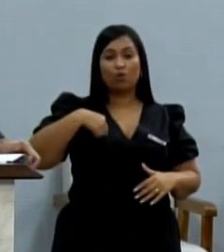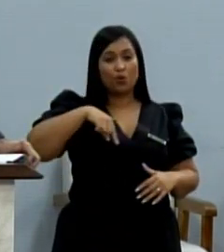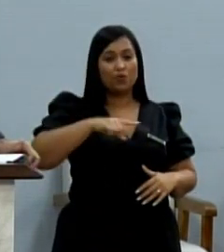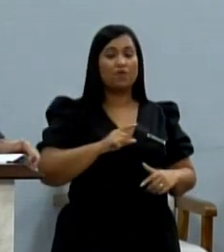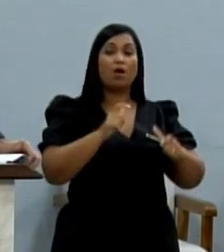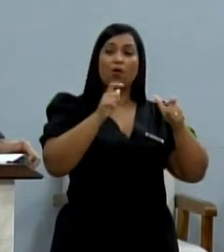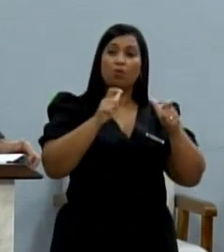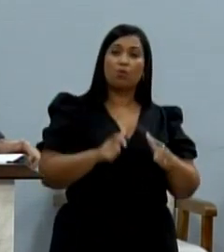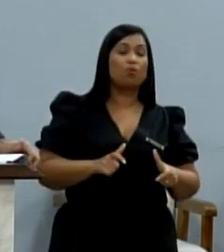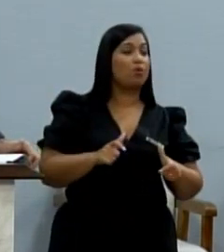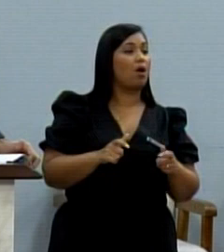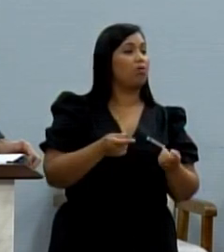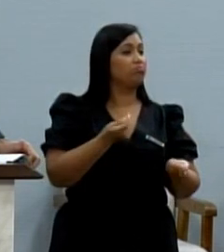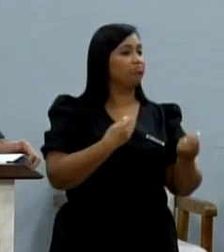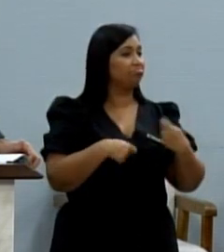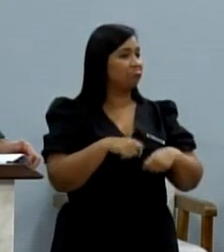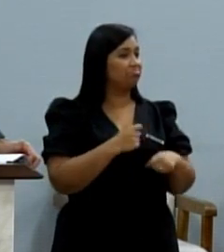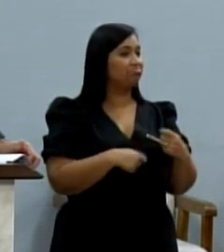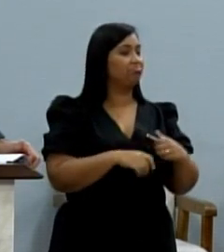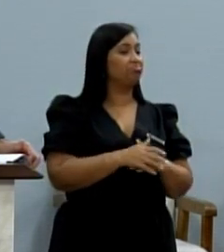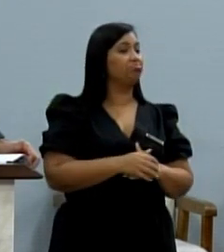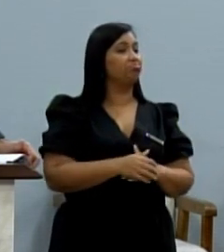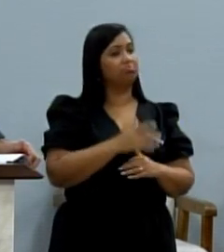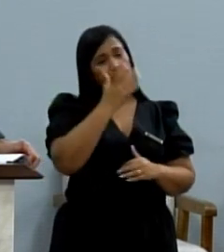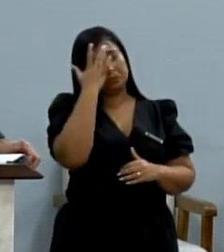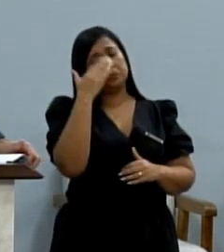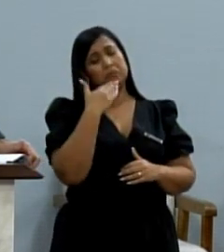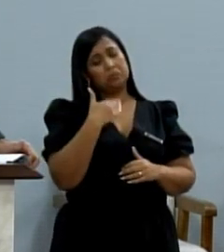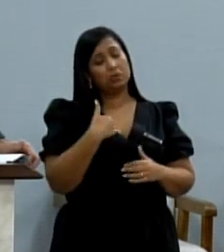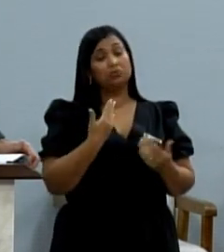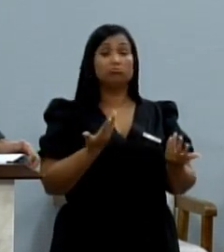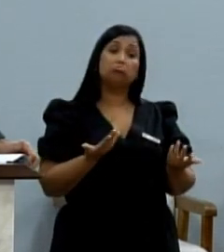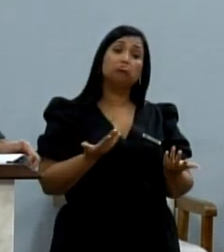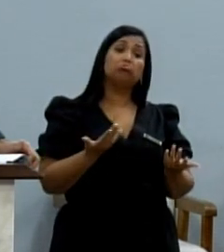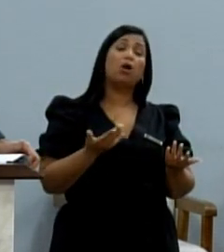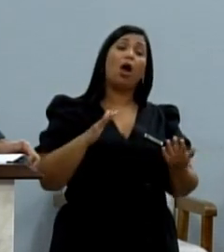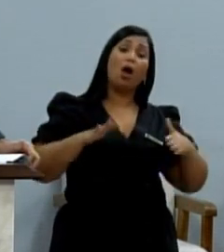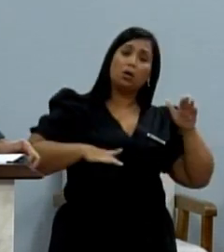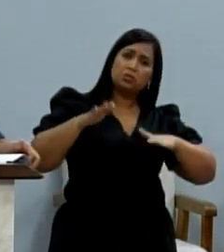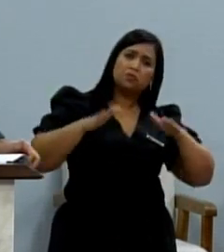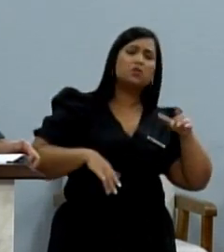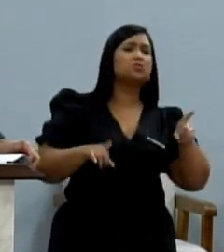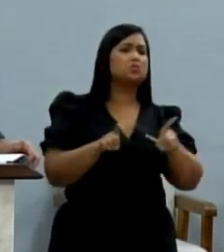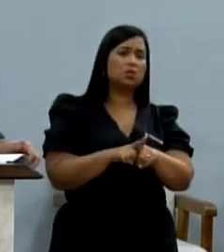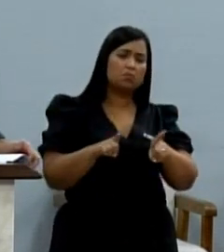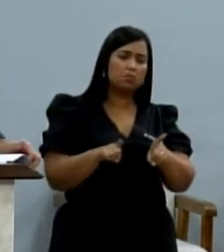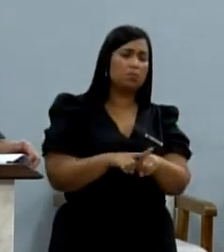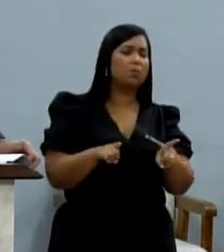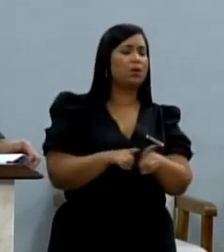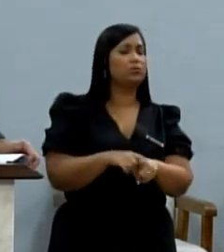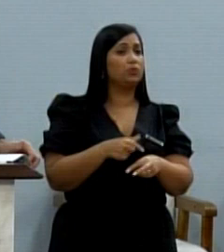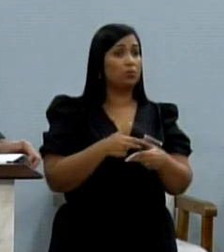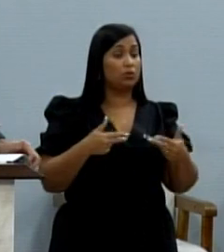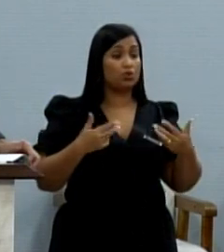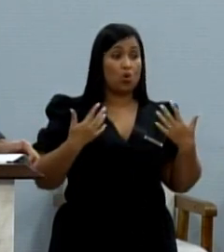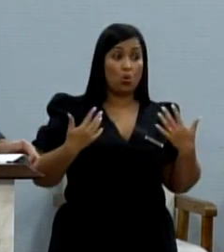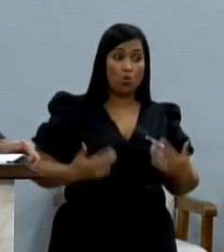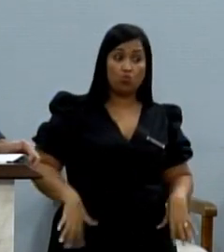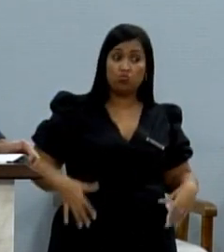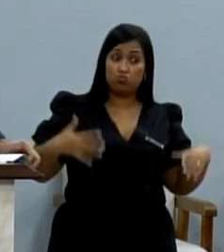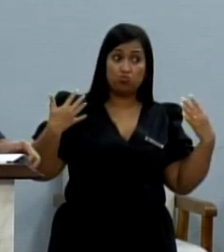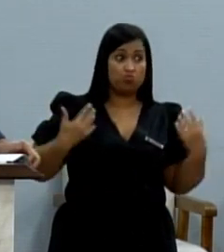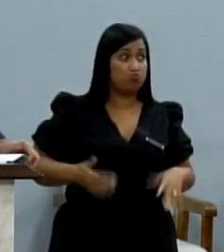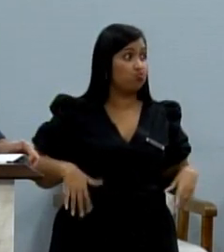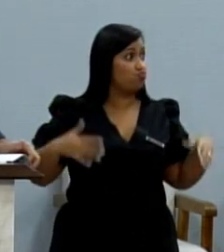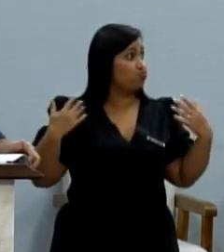o estabelecimento comercial somos cobrados e às vezes são cobranças pesadas a